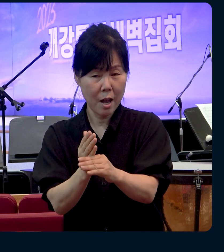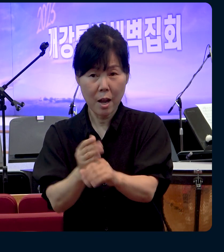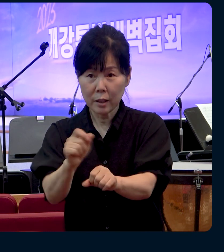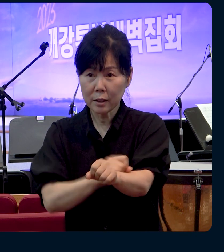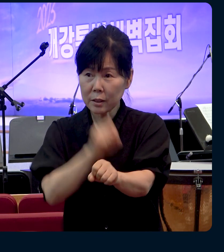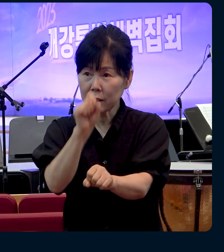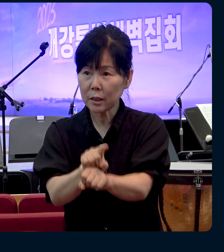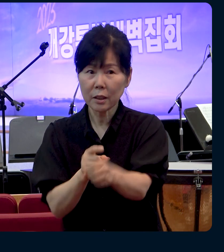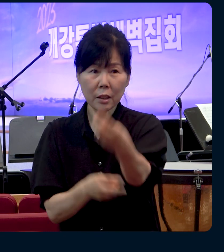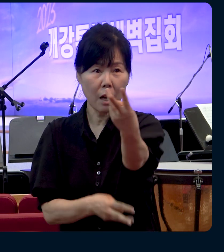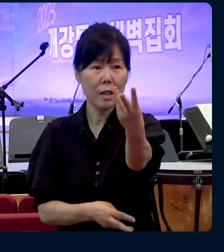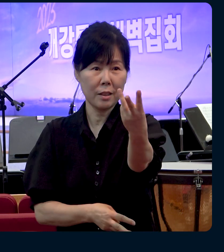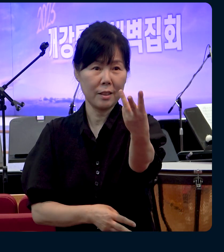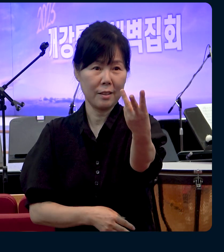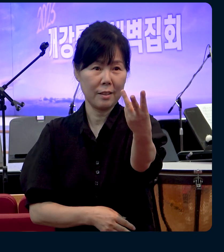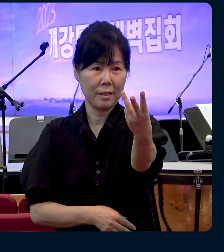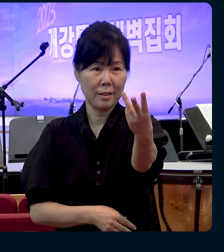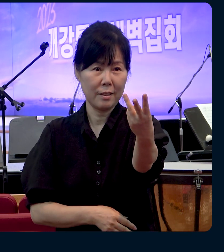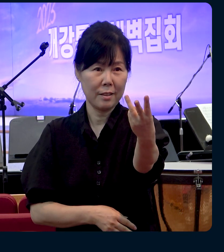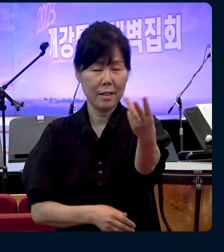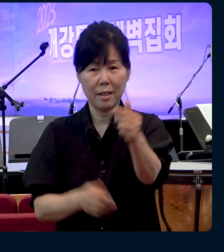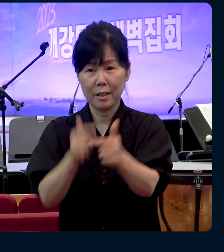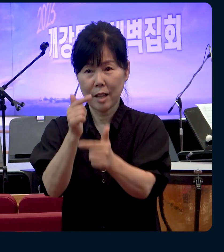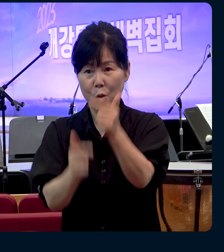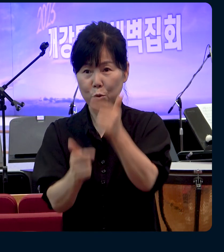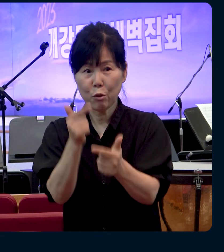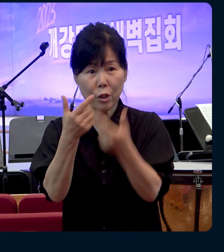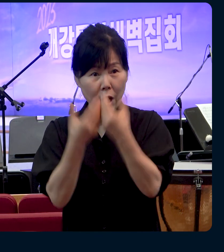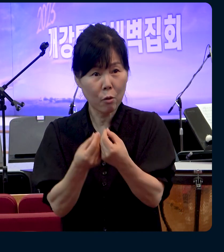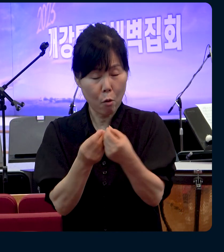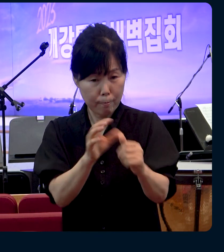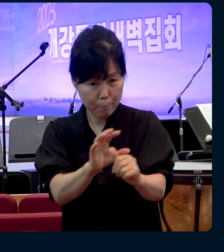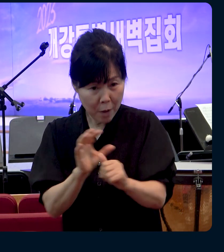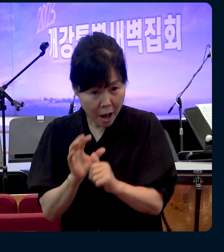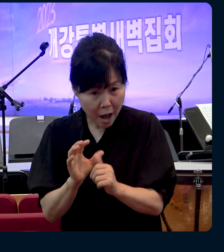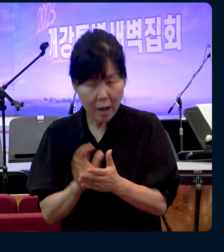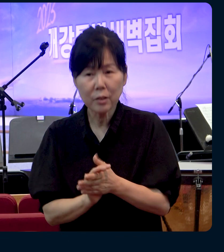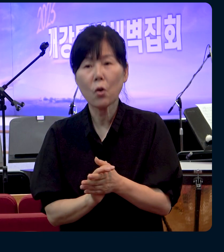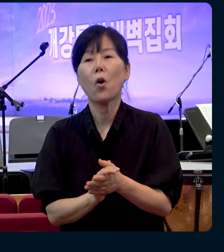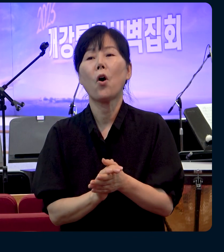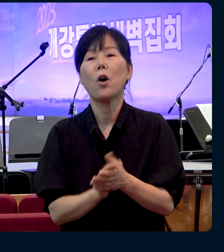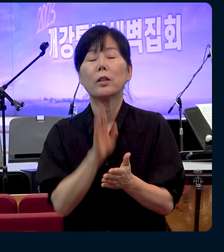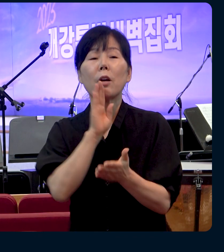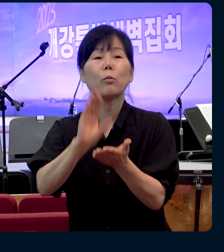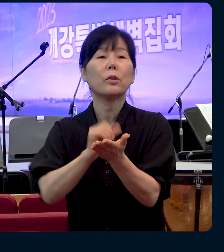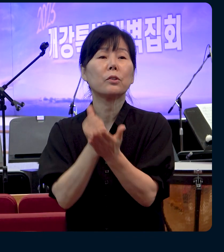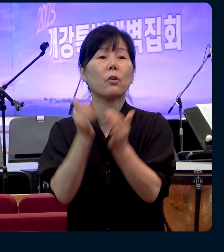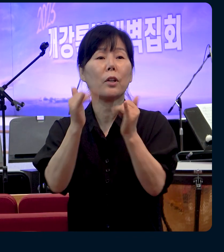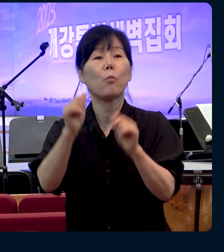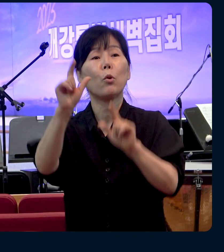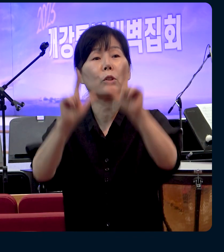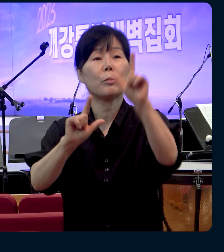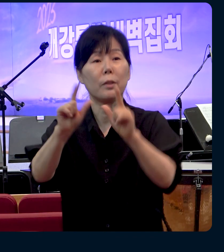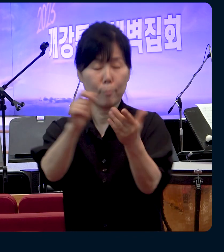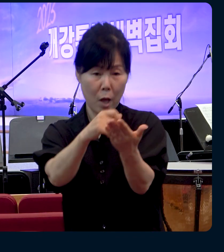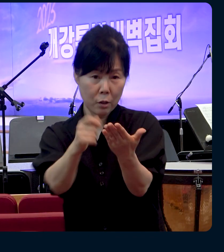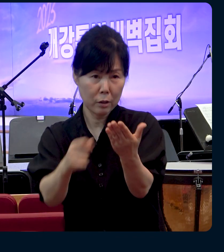중요한 특징 세 가지를 그야말로 딱 잡아서 이야기하면서 그리고 있어요. 한 절에